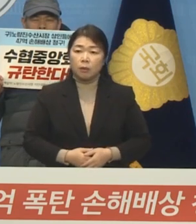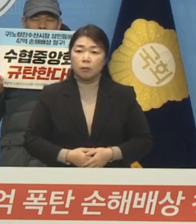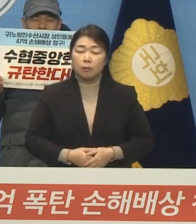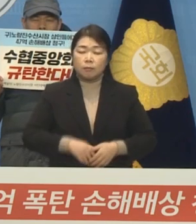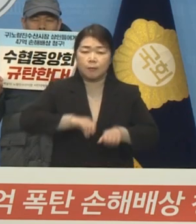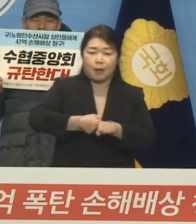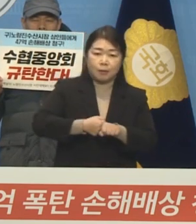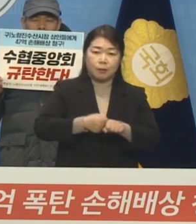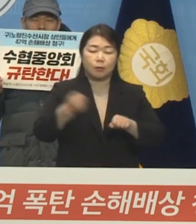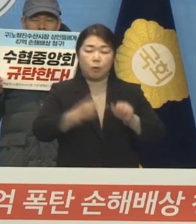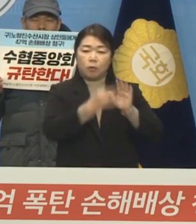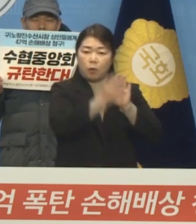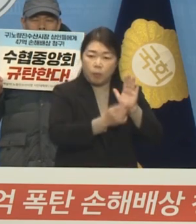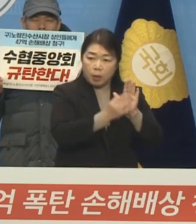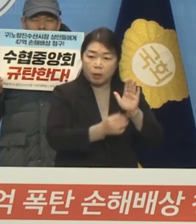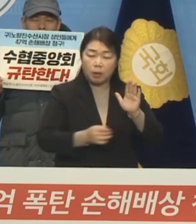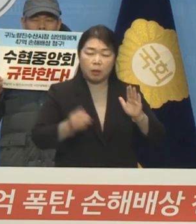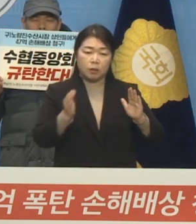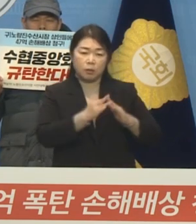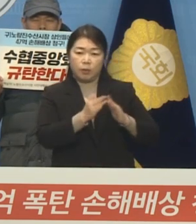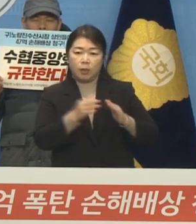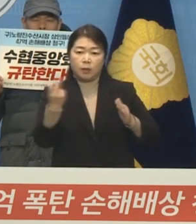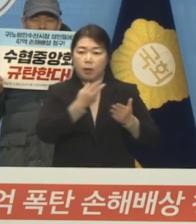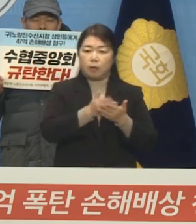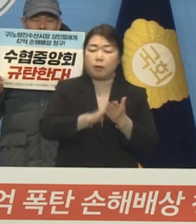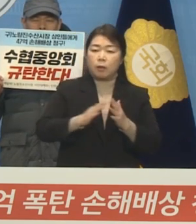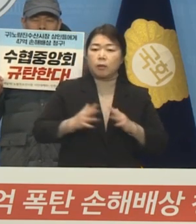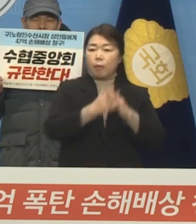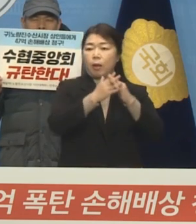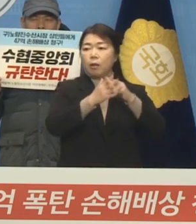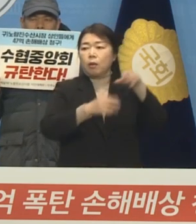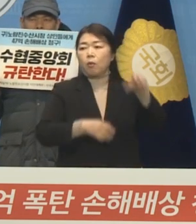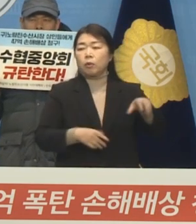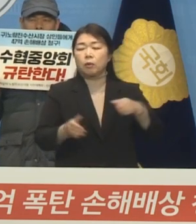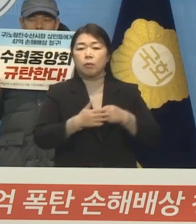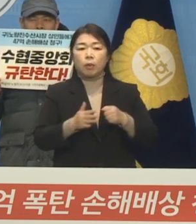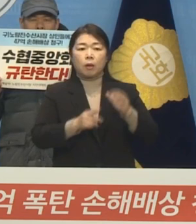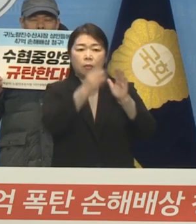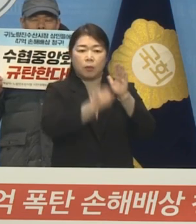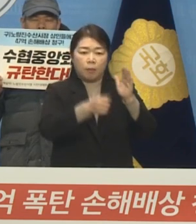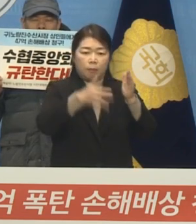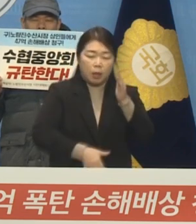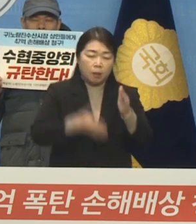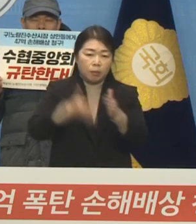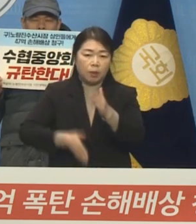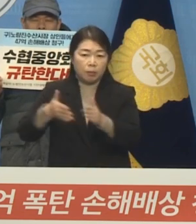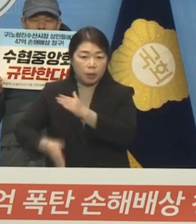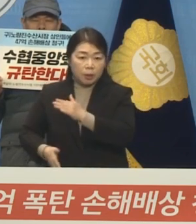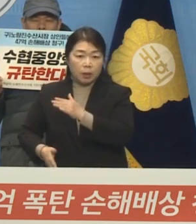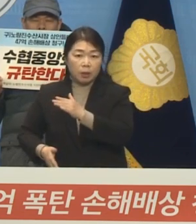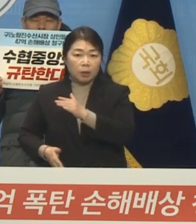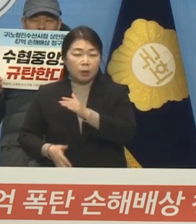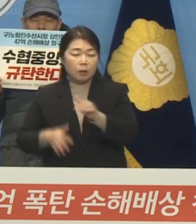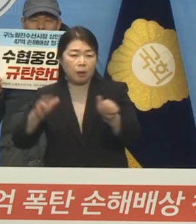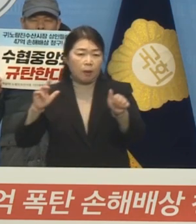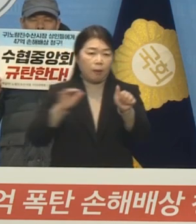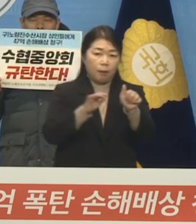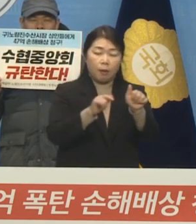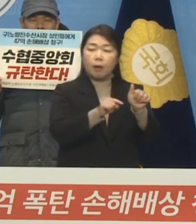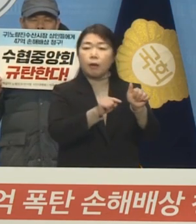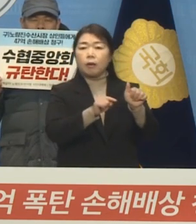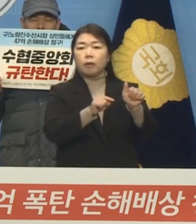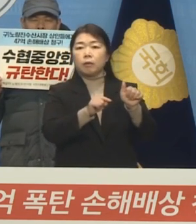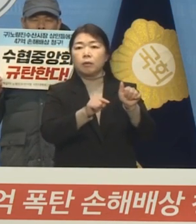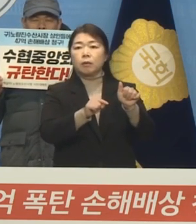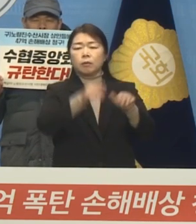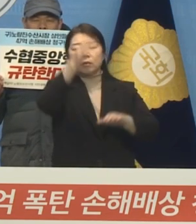강제 경매에서 저희 집이 이제 그 재개발 지역이다 보니까 입찰자가 한 20명 정도는 붙었던 것 같아요. 그래가지고